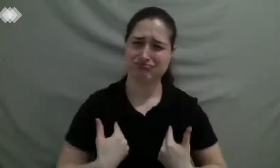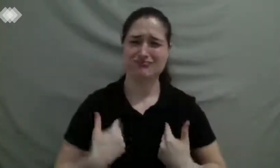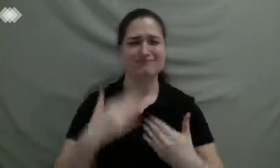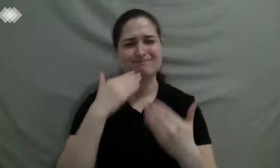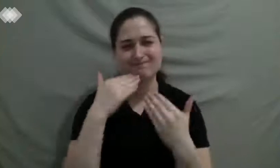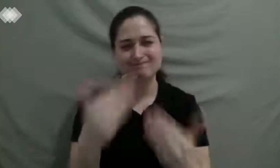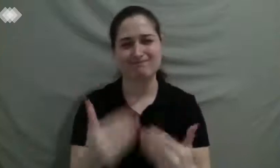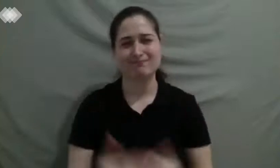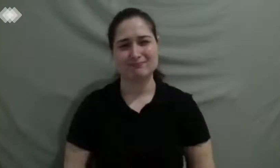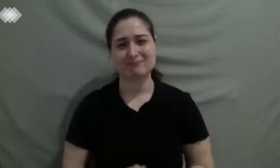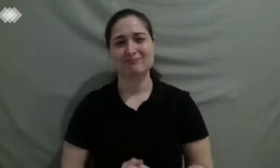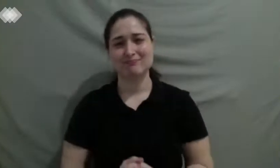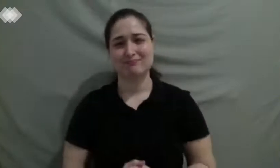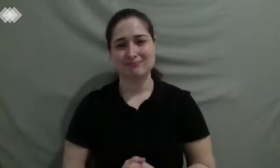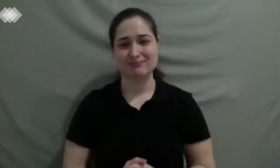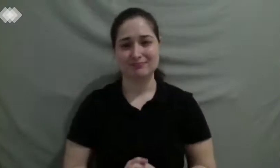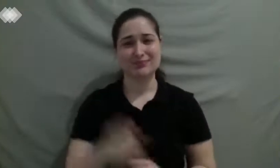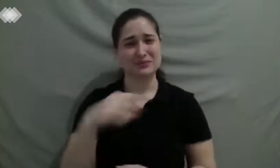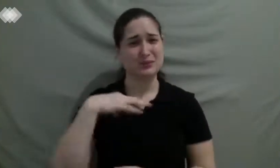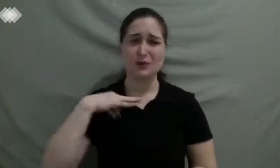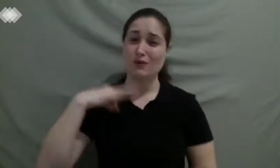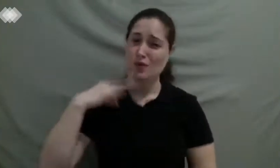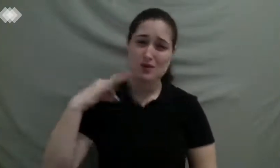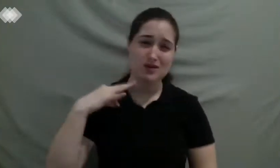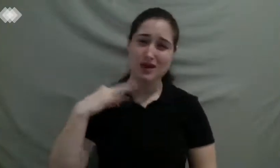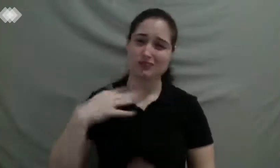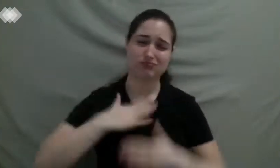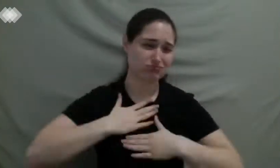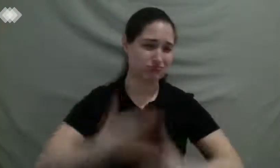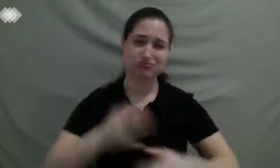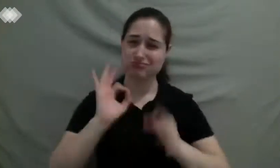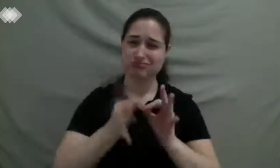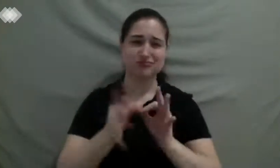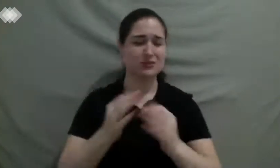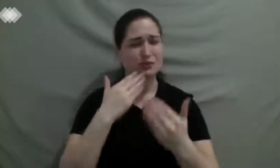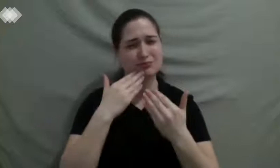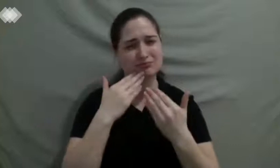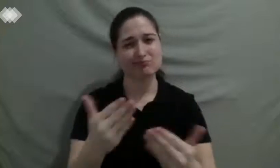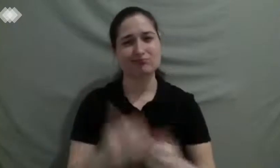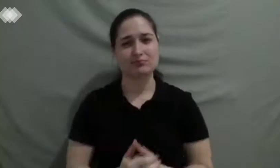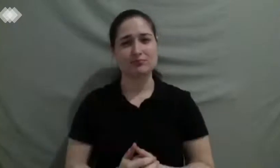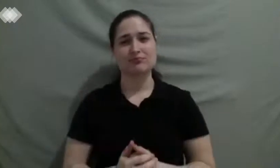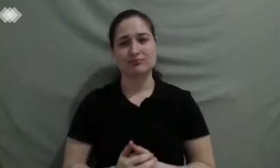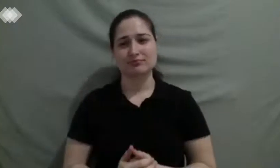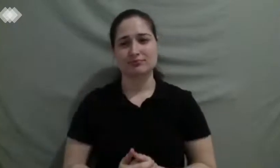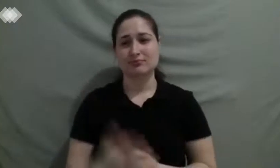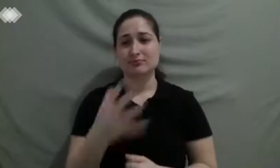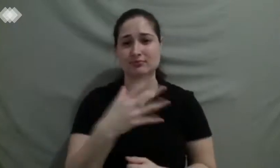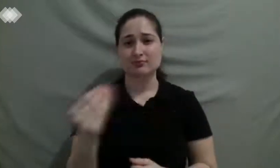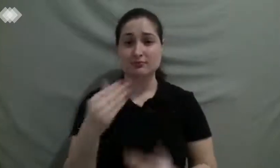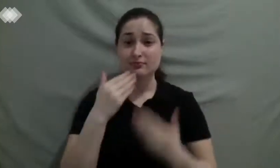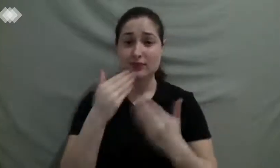gracias. Lo está haciendo voluntariamente y lo agradecemos mucho. Y también queremos agradecer